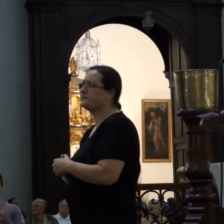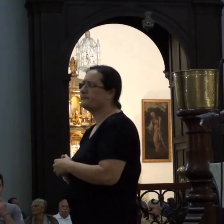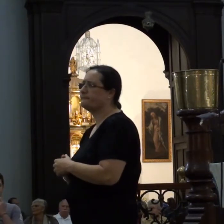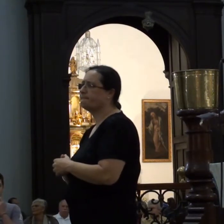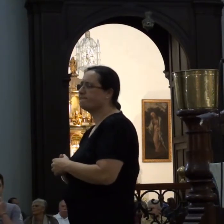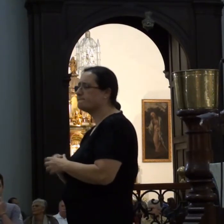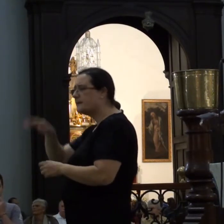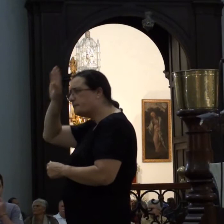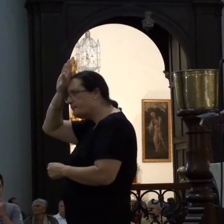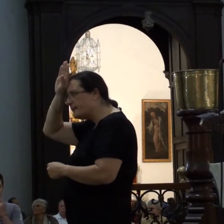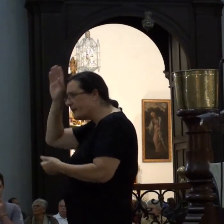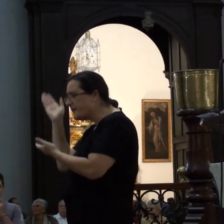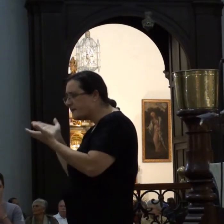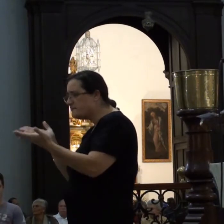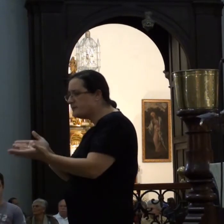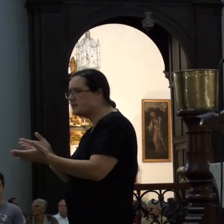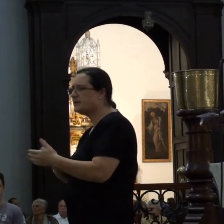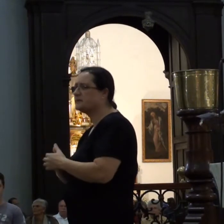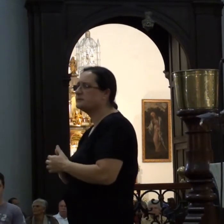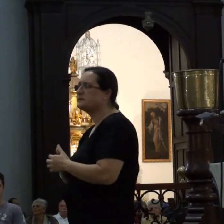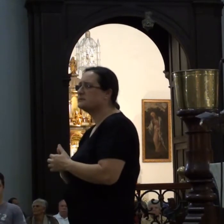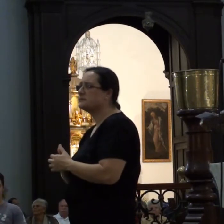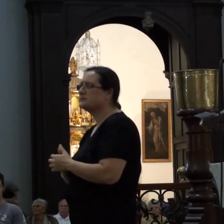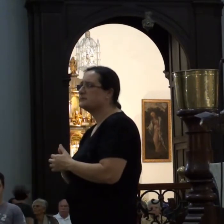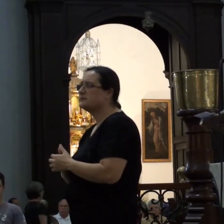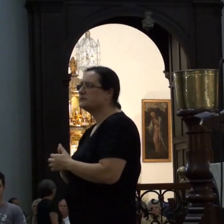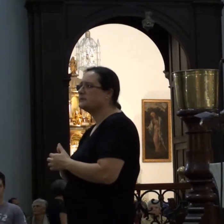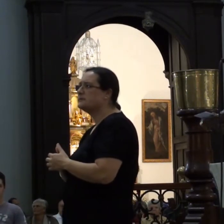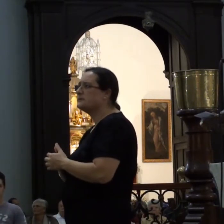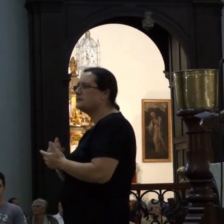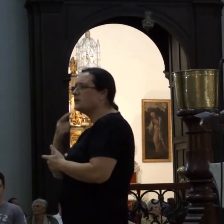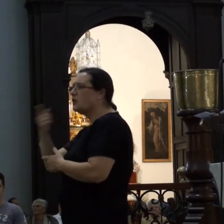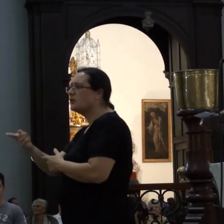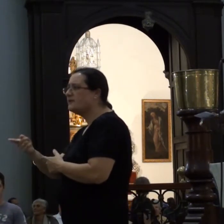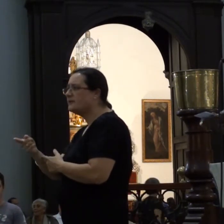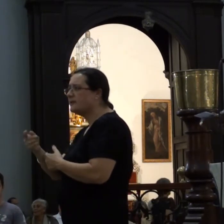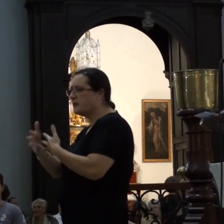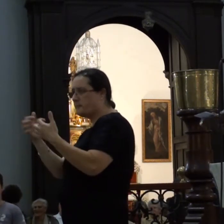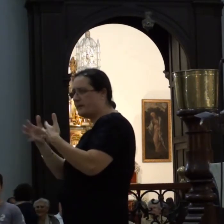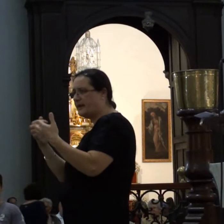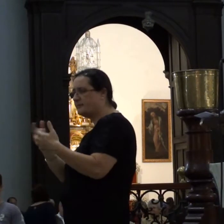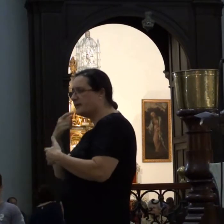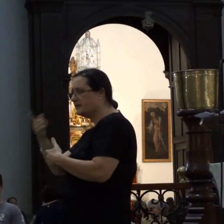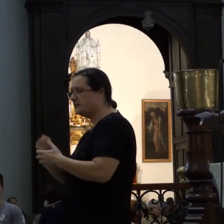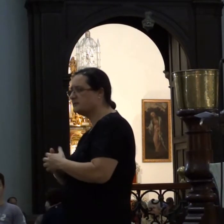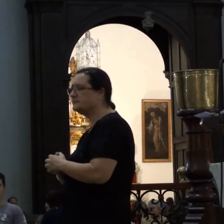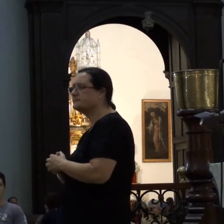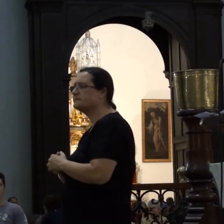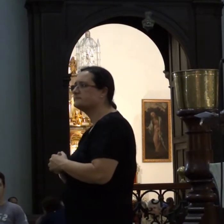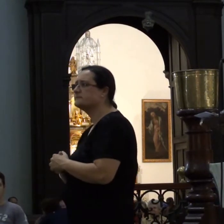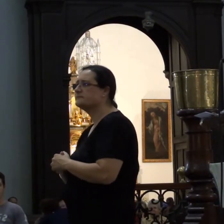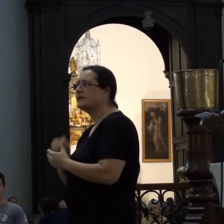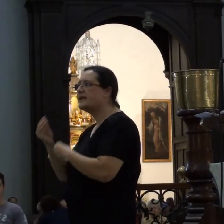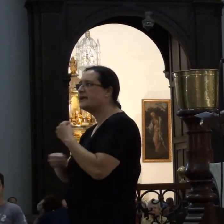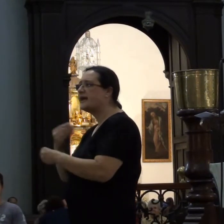el papa Nos invita el número con estas palabras que es bueno que las escuchemos y